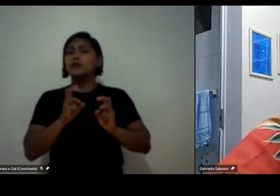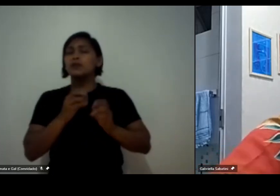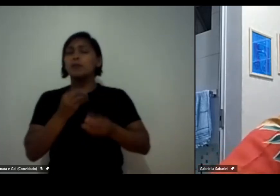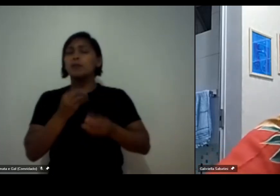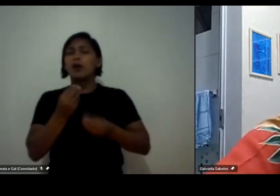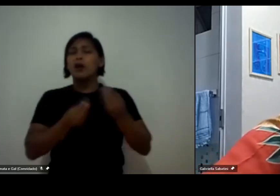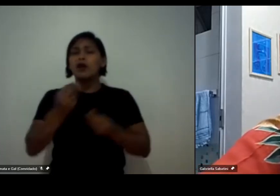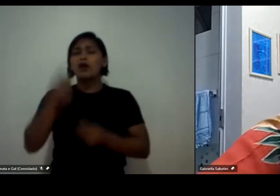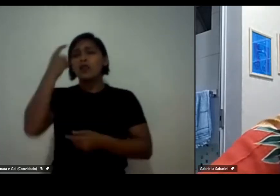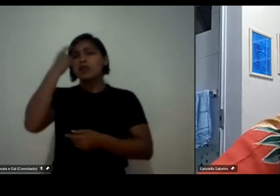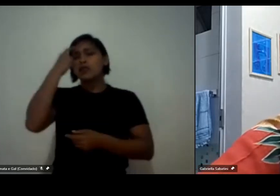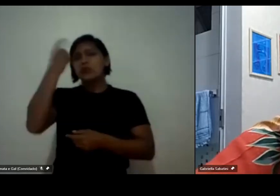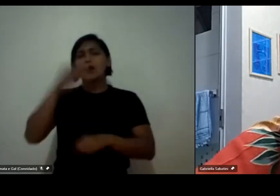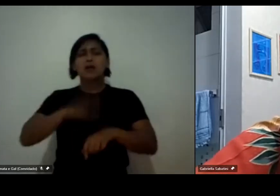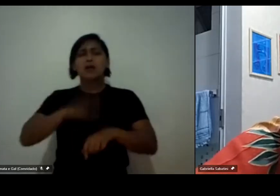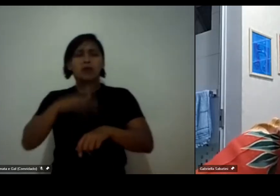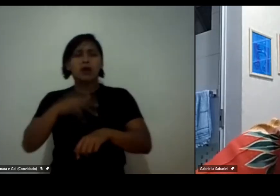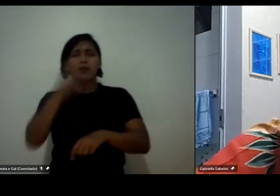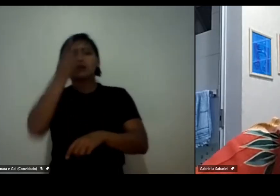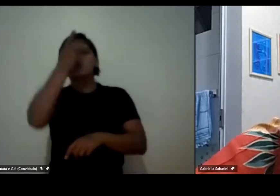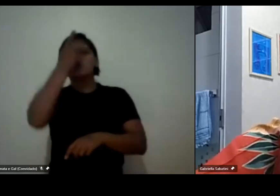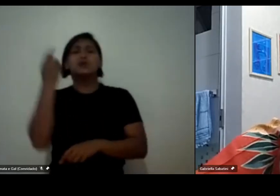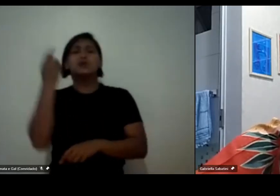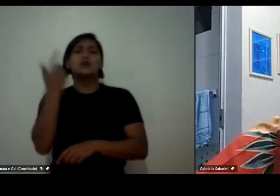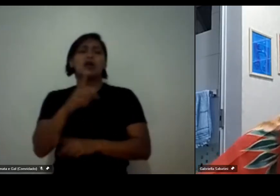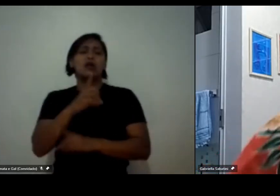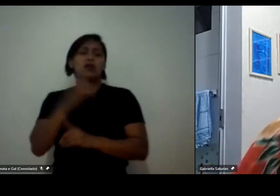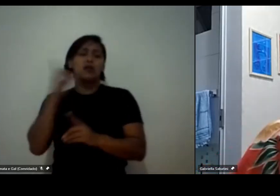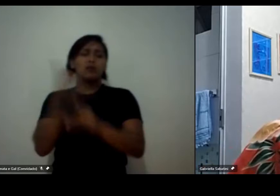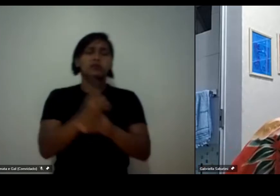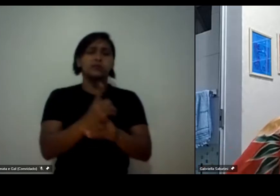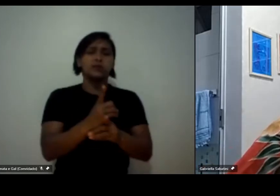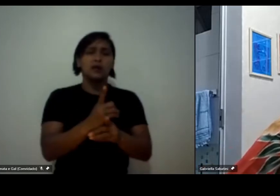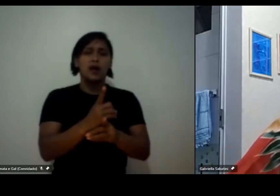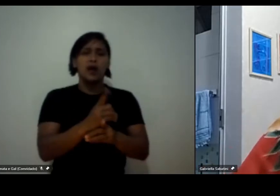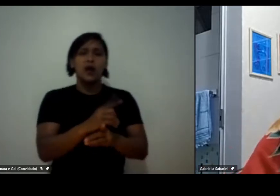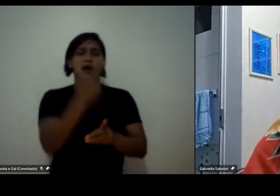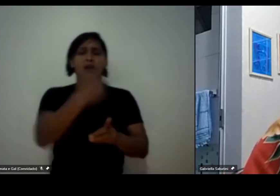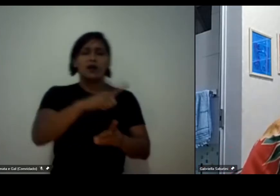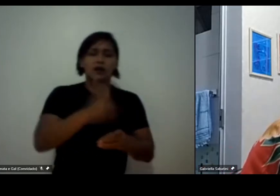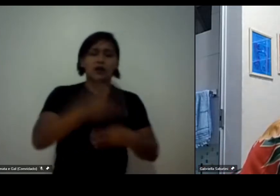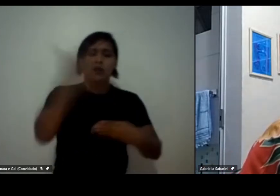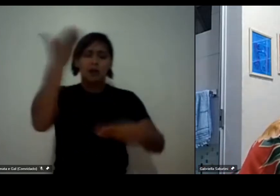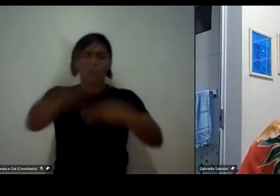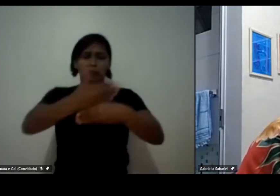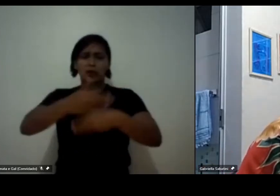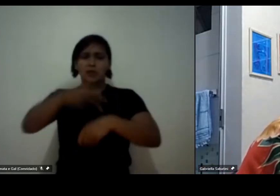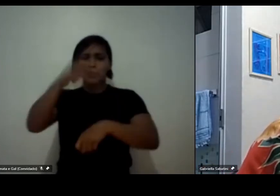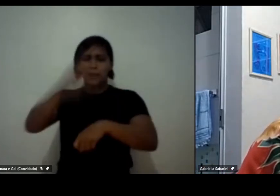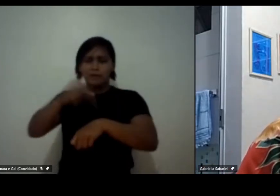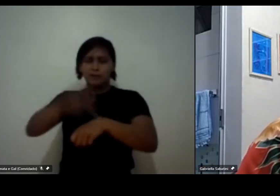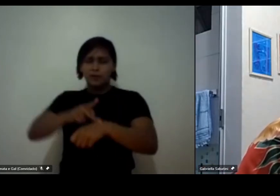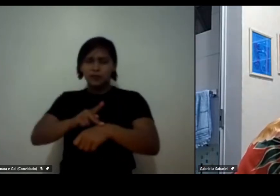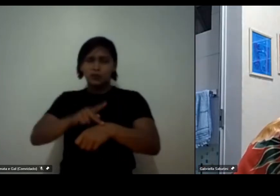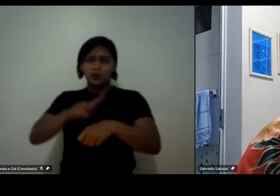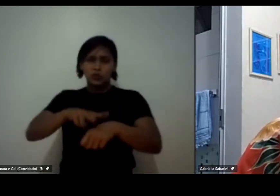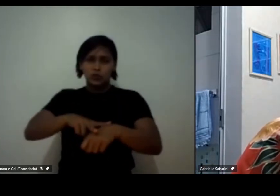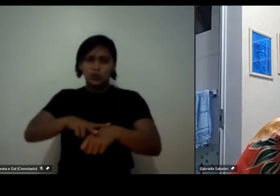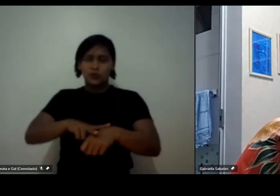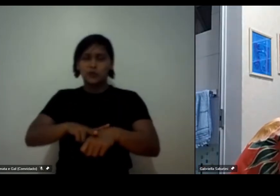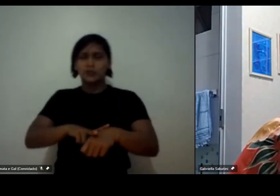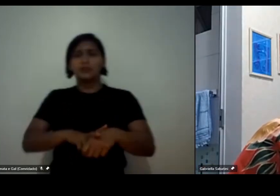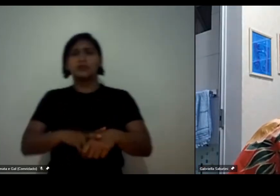cotidianamente que a maioria das pessoas não esbarram em tudo. Não tem nas portas de vidro um terror supremo. Foi